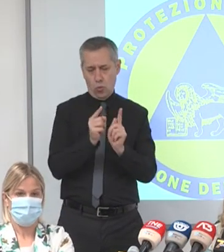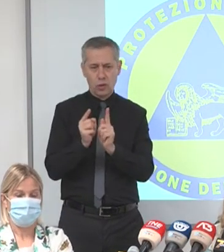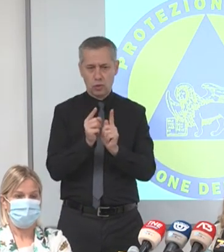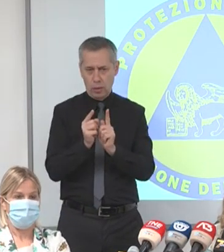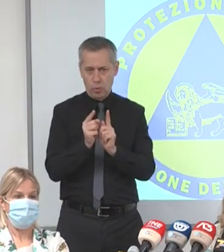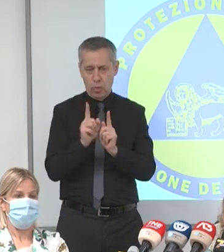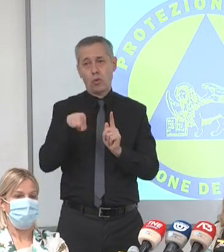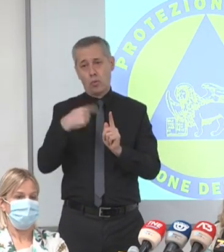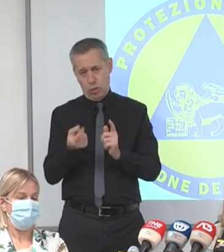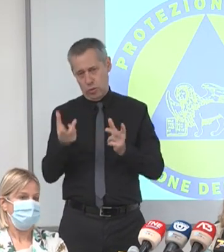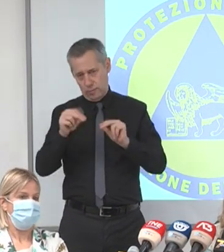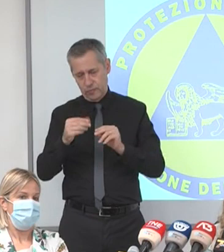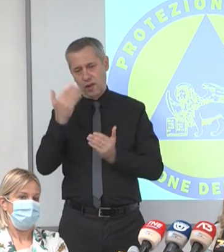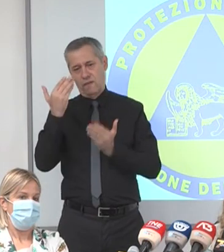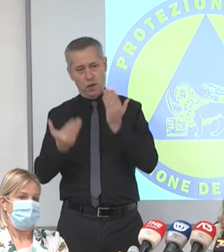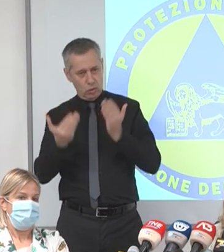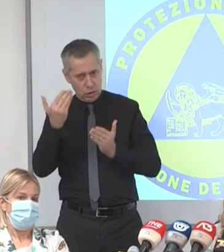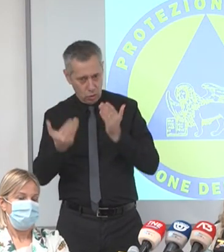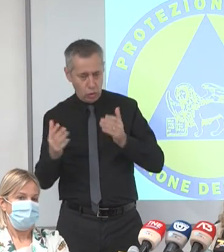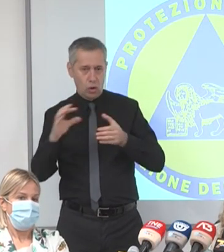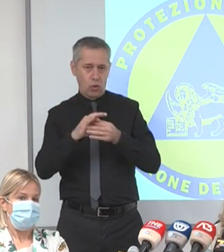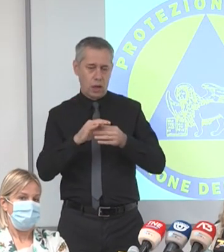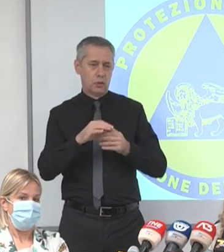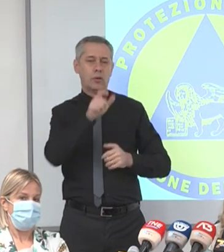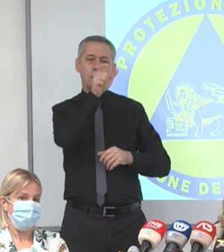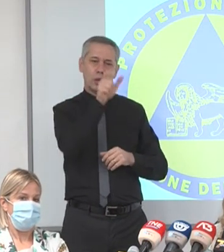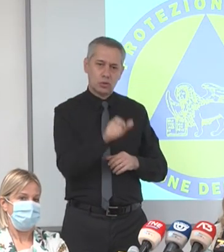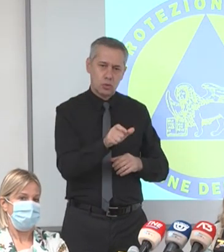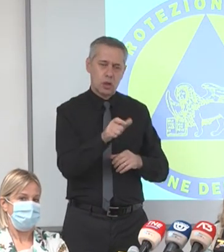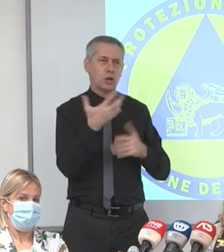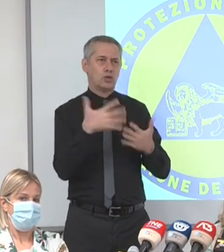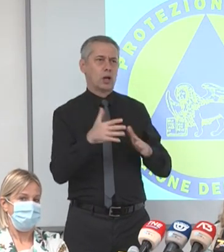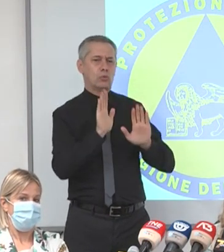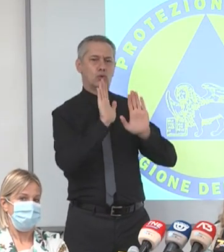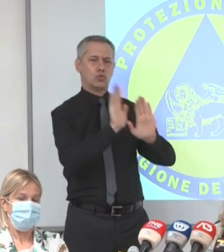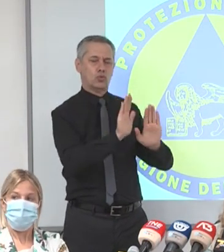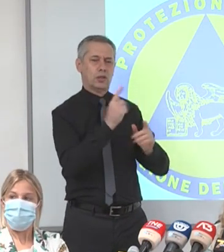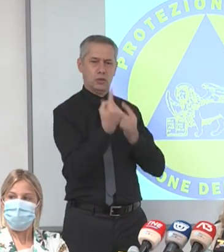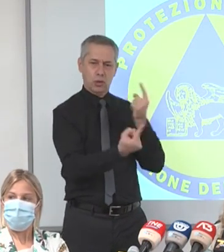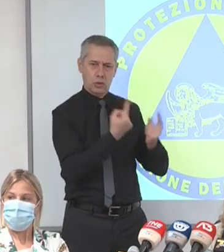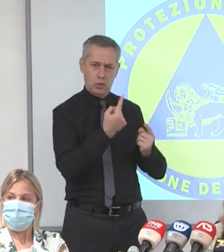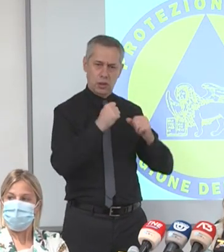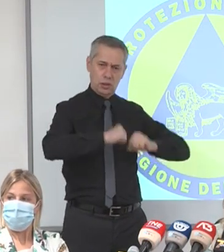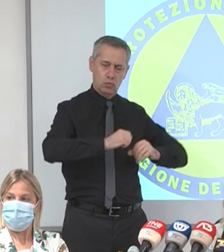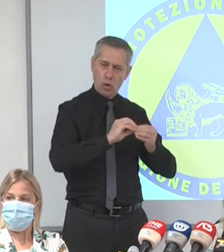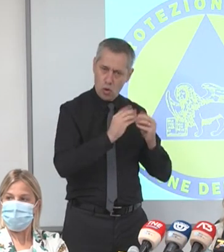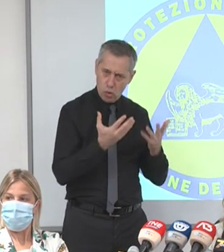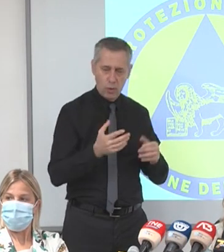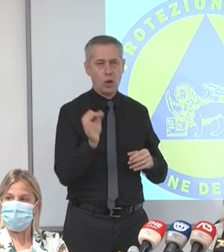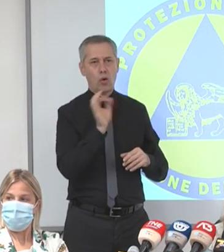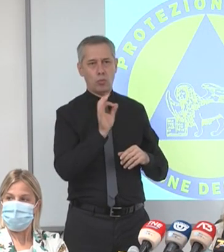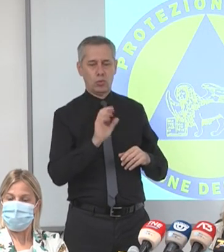una valutazione su quello che era lo stato di base del soggetto, se quella reazione effettivamente